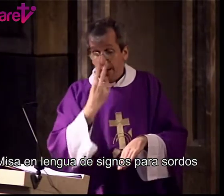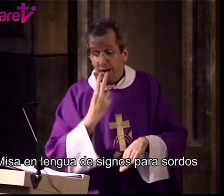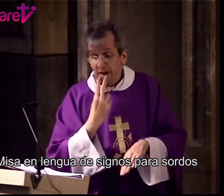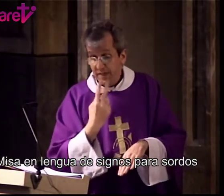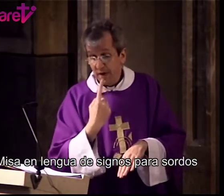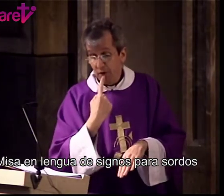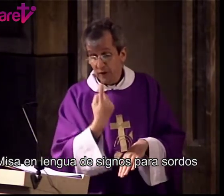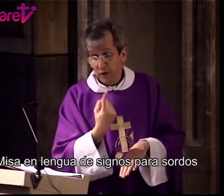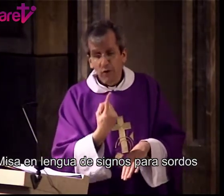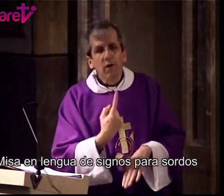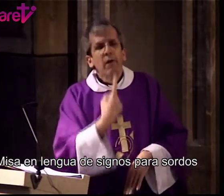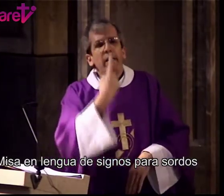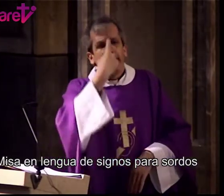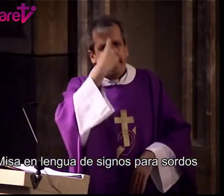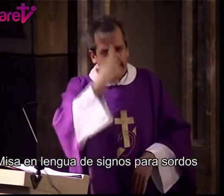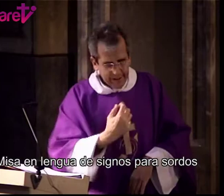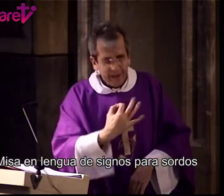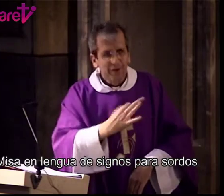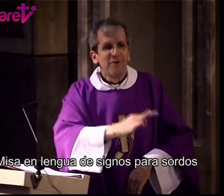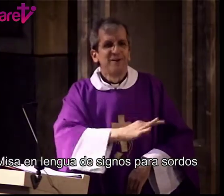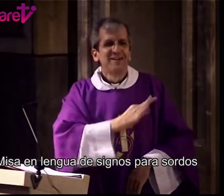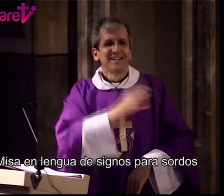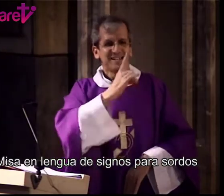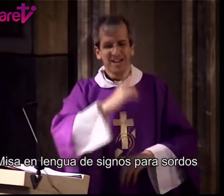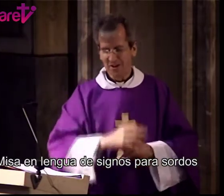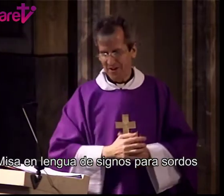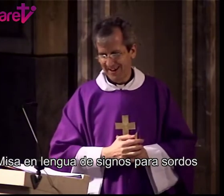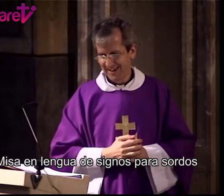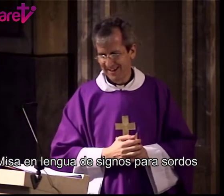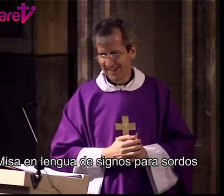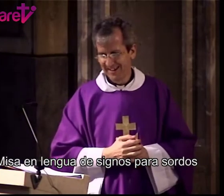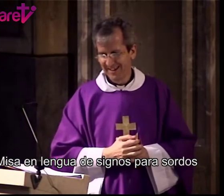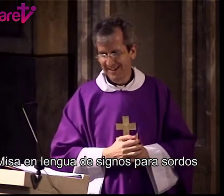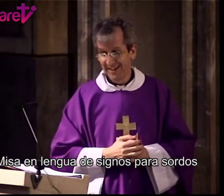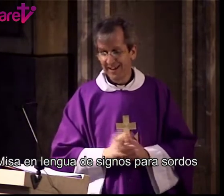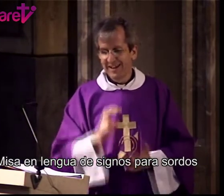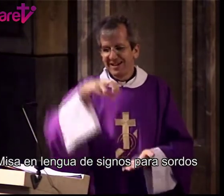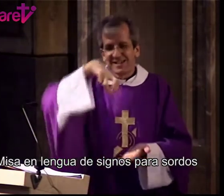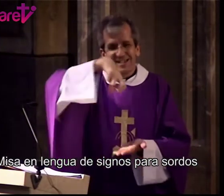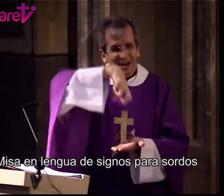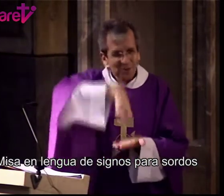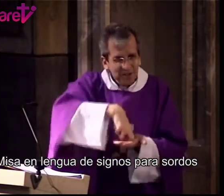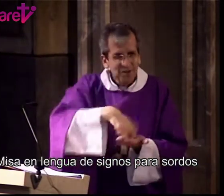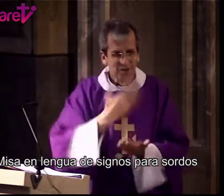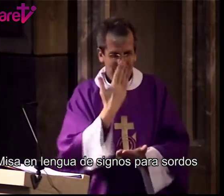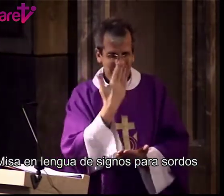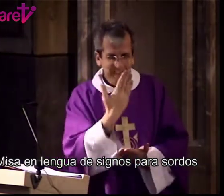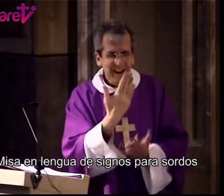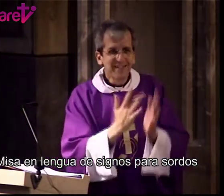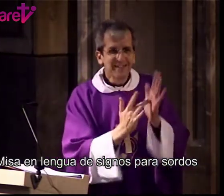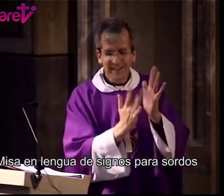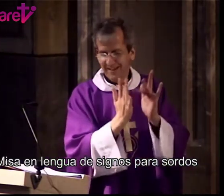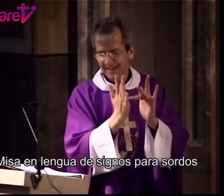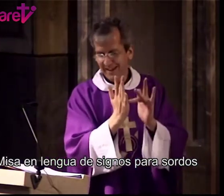El ciego dijo: creo, Señor. Se arrodilló delante de